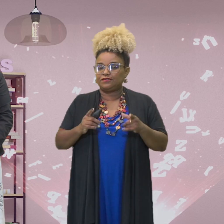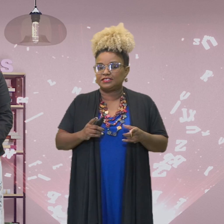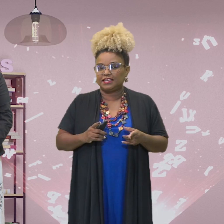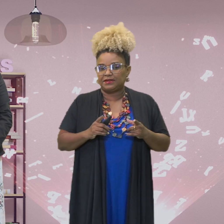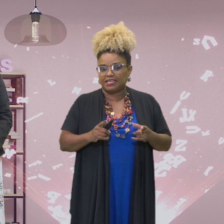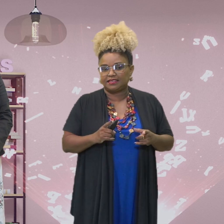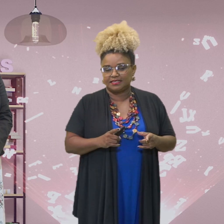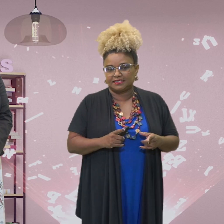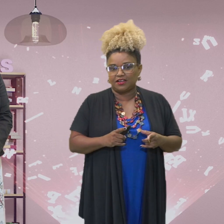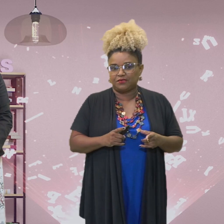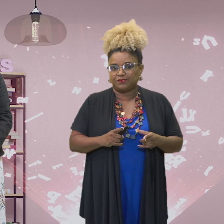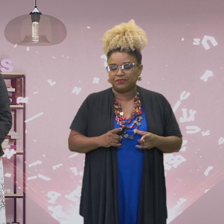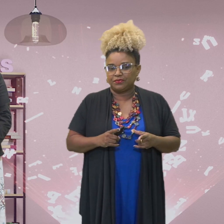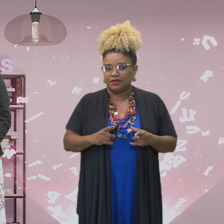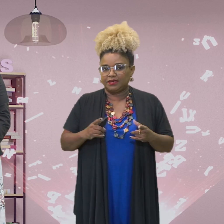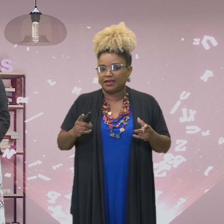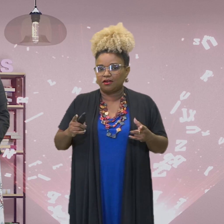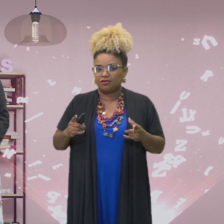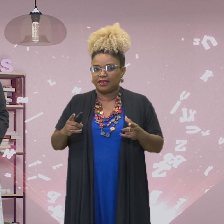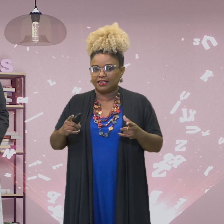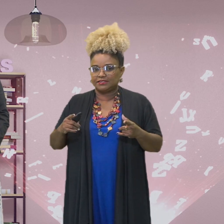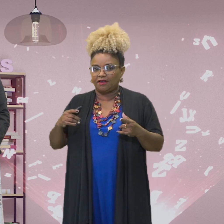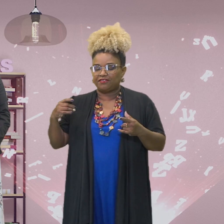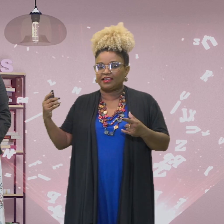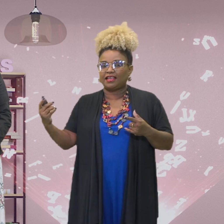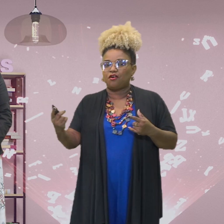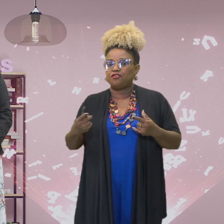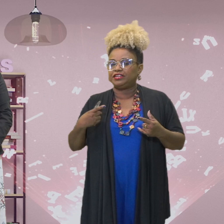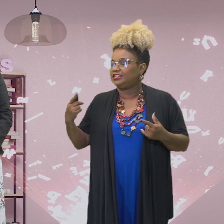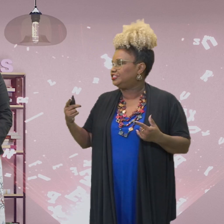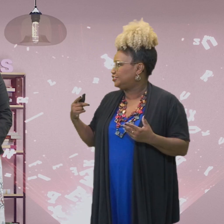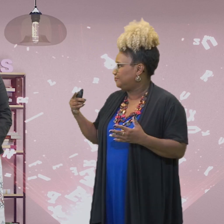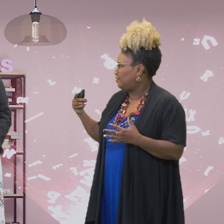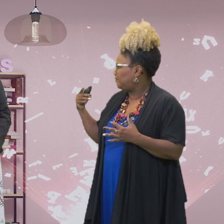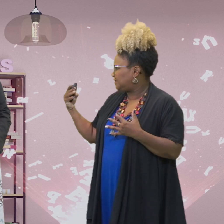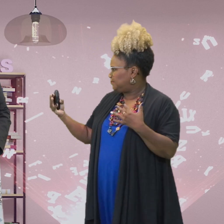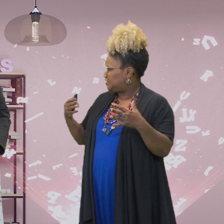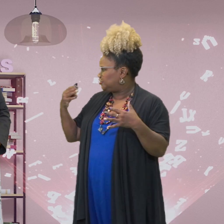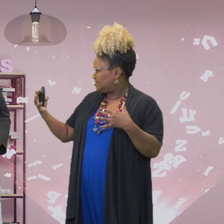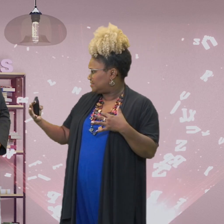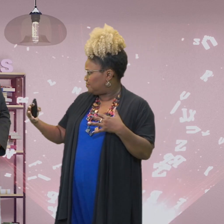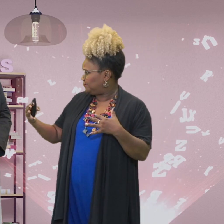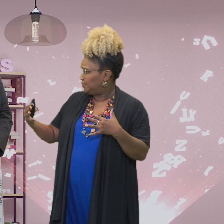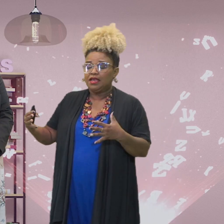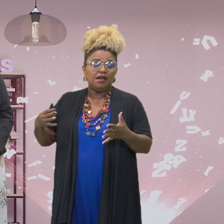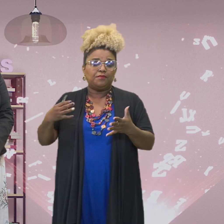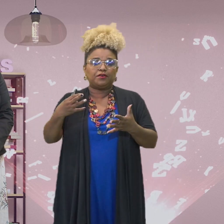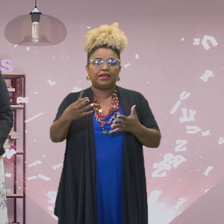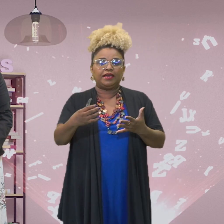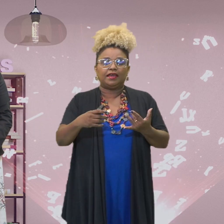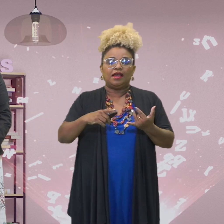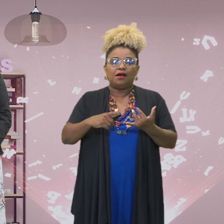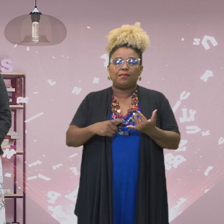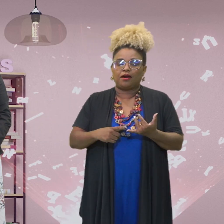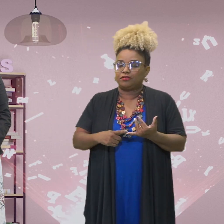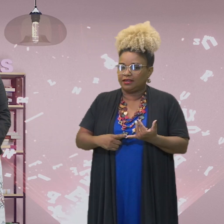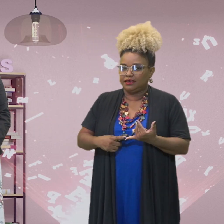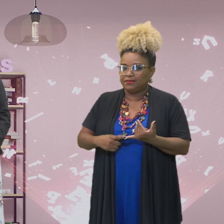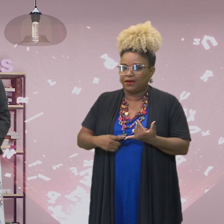Exatamente. Se você prestar atenção, o que acontece? Vai falar da origem. Vamos falar da miscigenação?